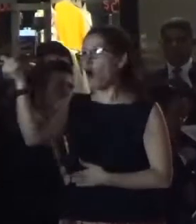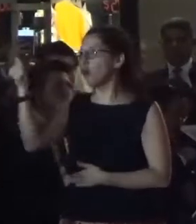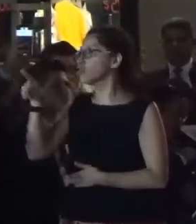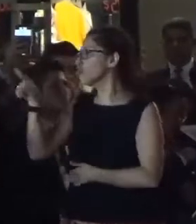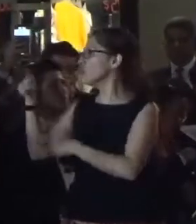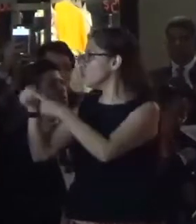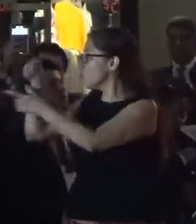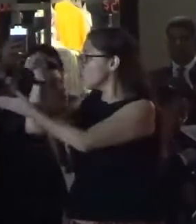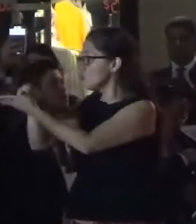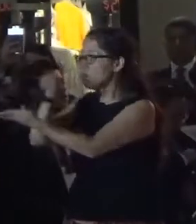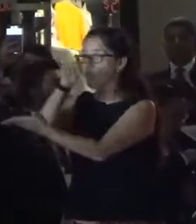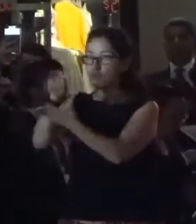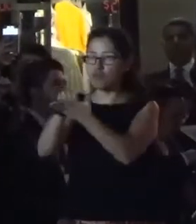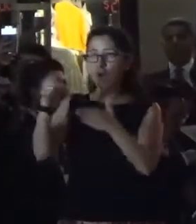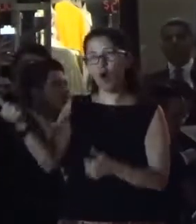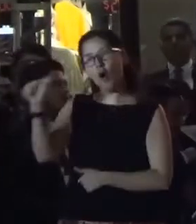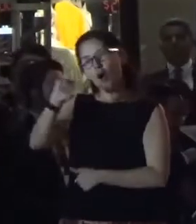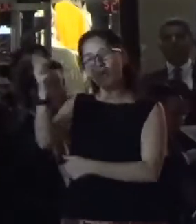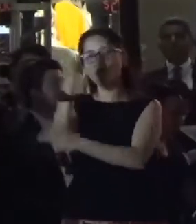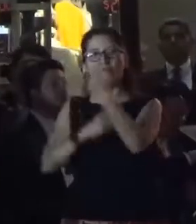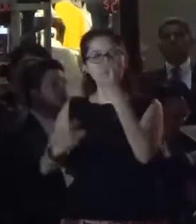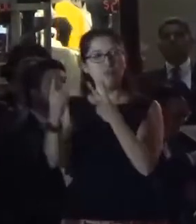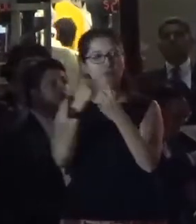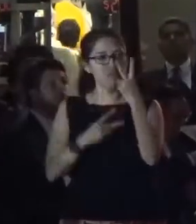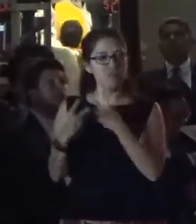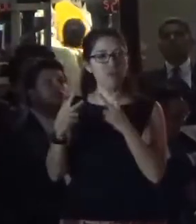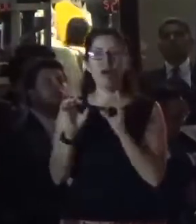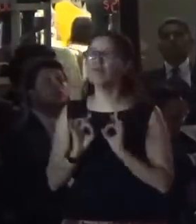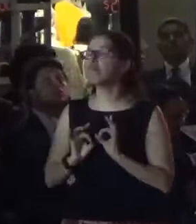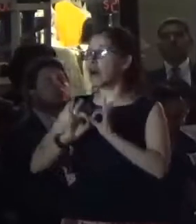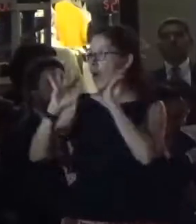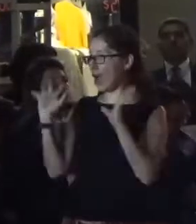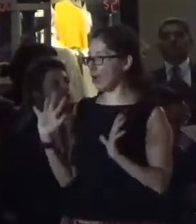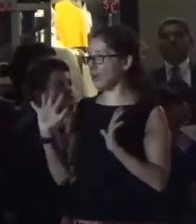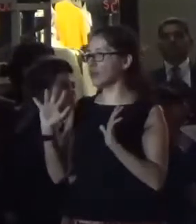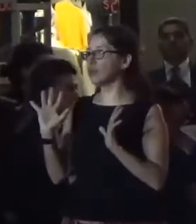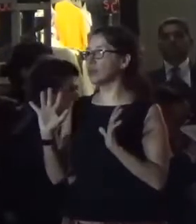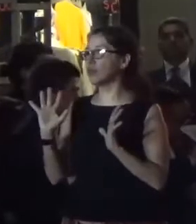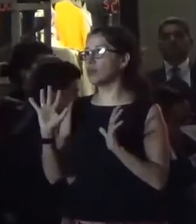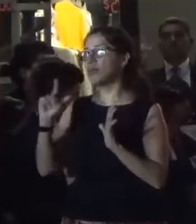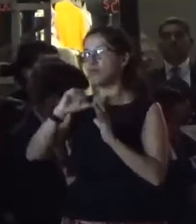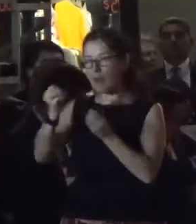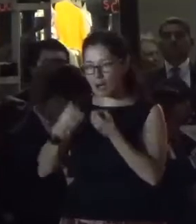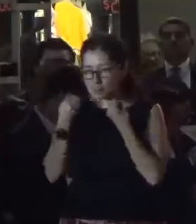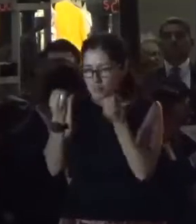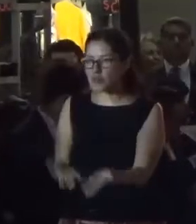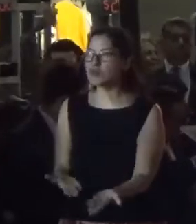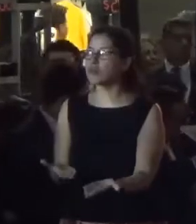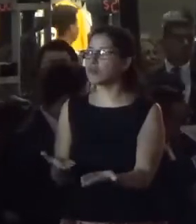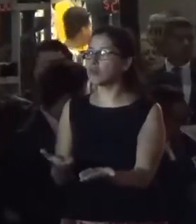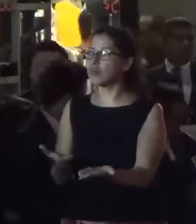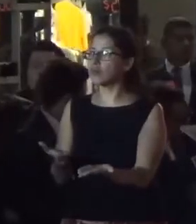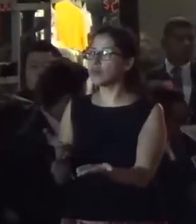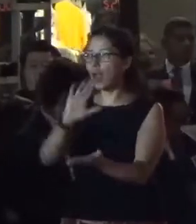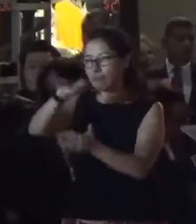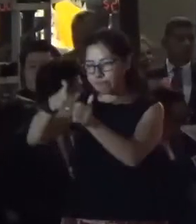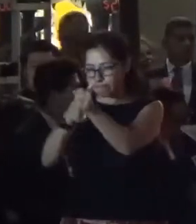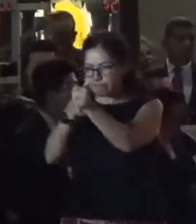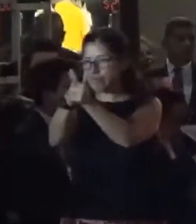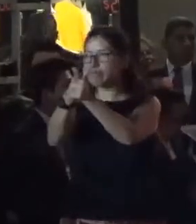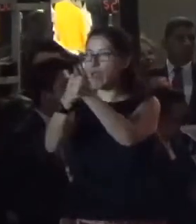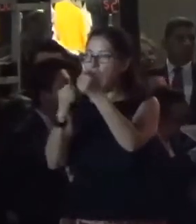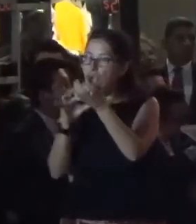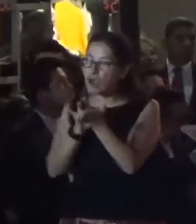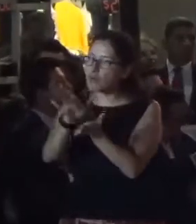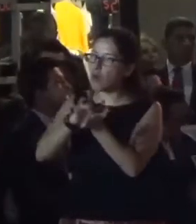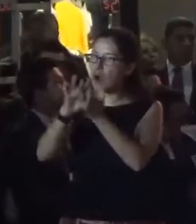y la diputada independiente Lucía Rojas y los exalcaldes Guillermo Pizzuto, Mario Leal,